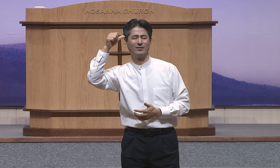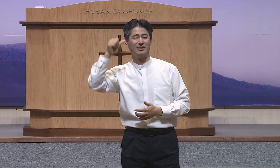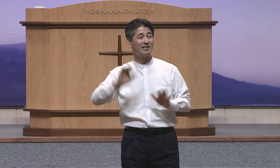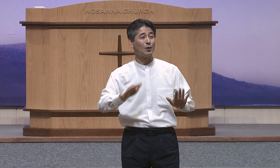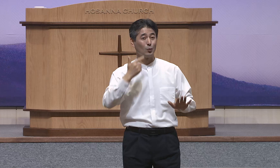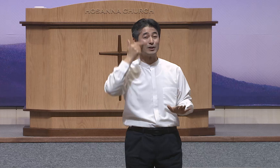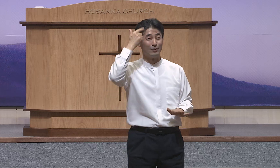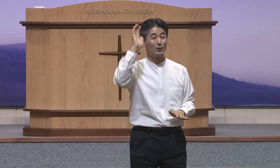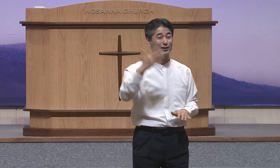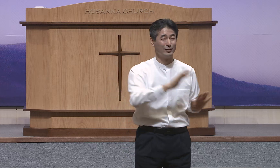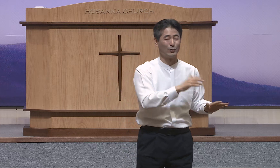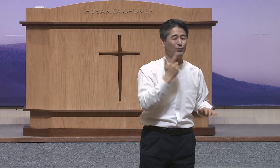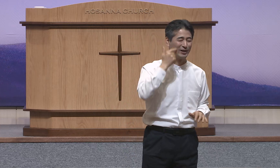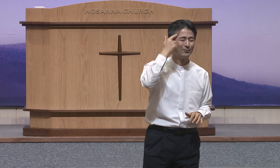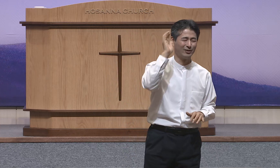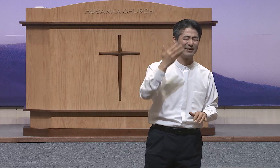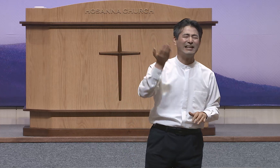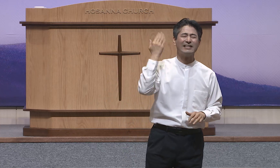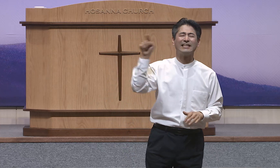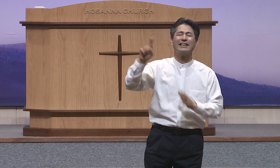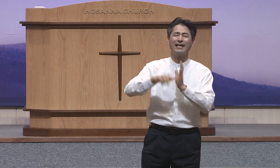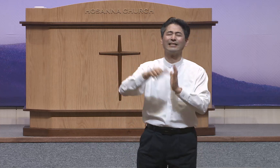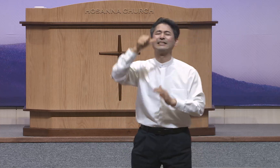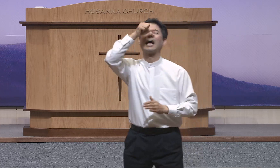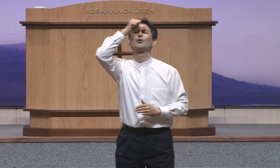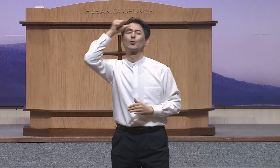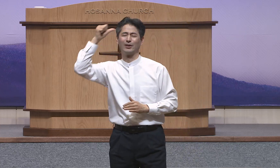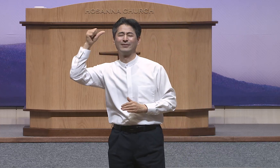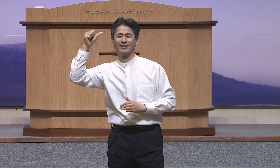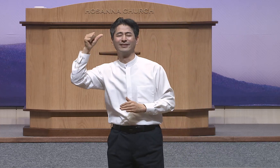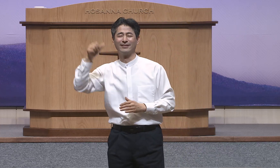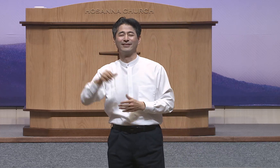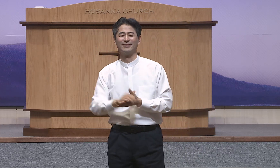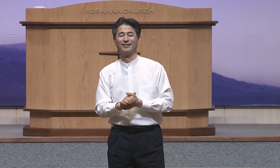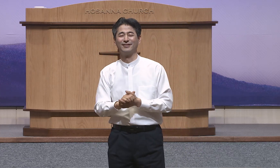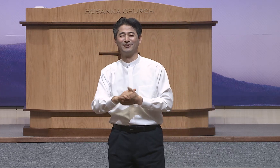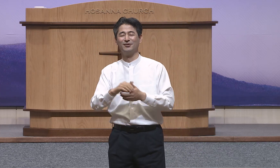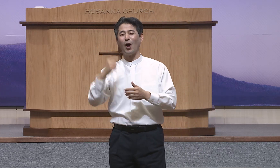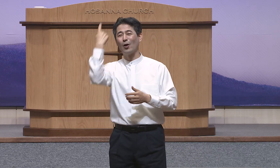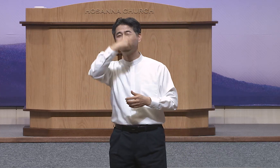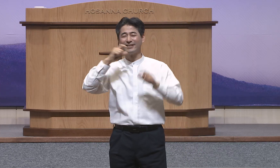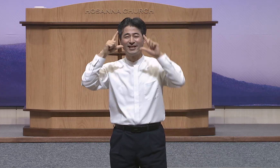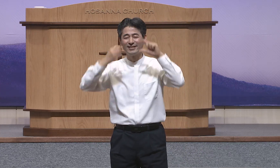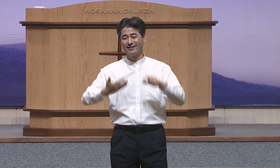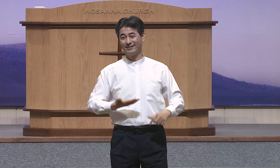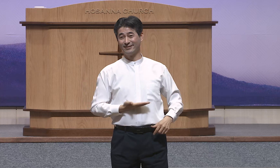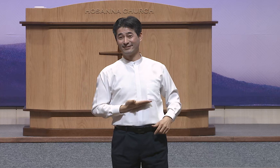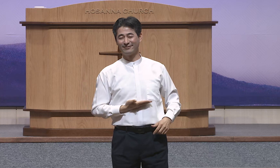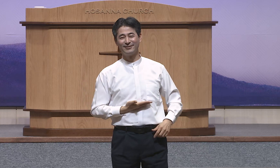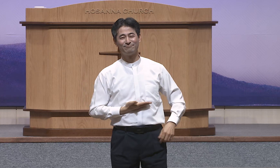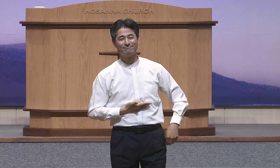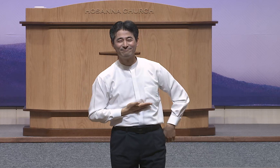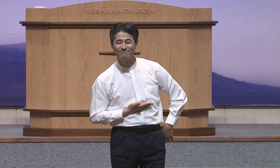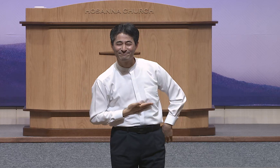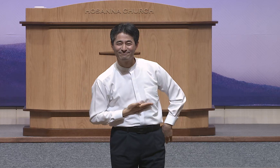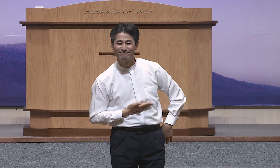장로님이셨죠. 그때는 지금 목사님이신데 임동진 장로님이 그 텔레비전에 많이 나왔잖아요. 그래서 그분이